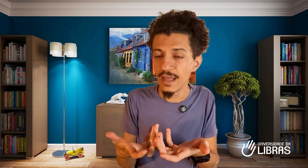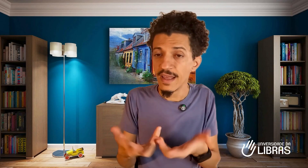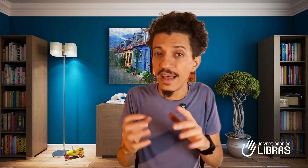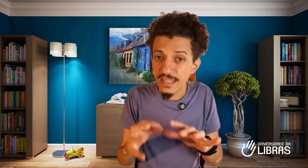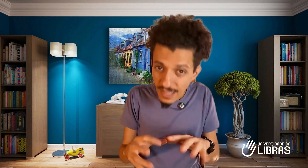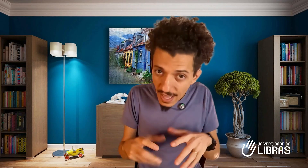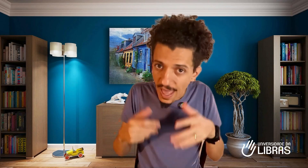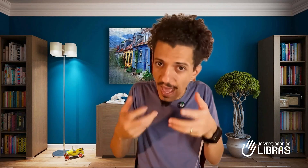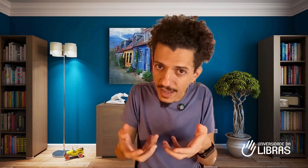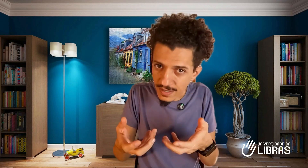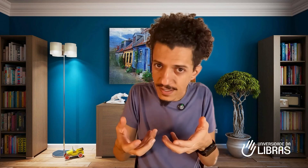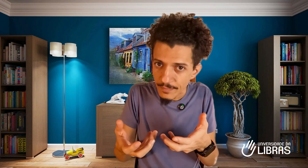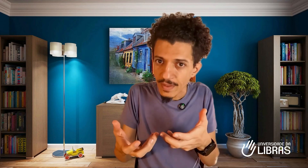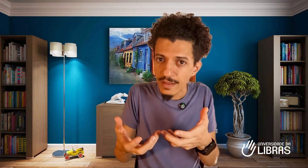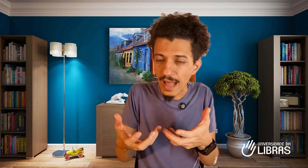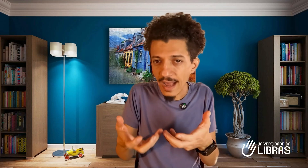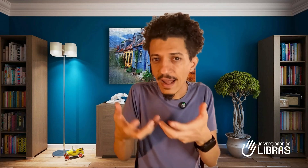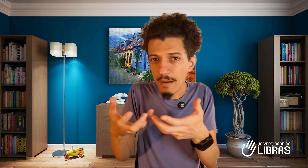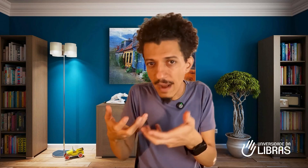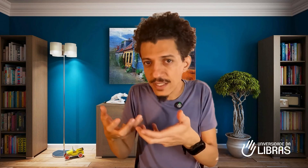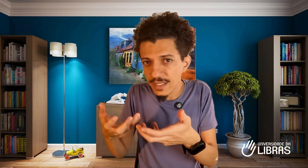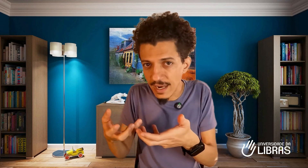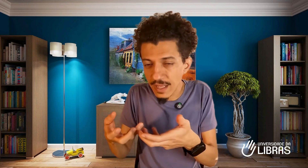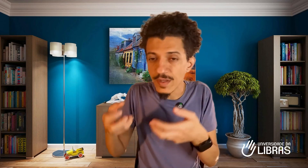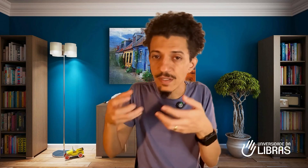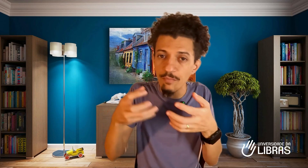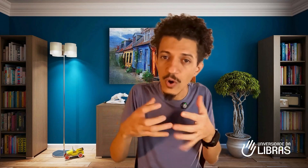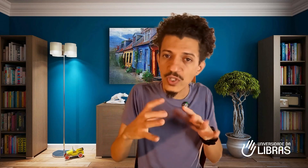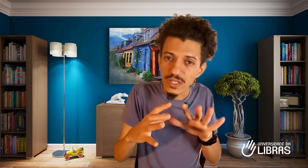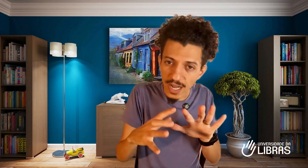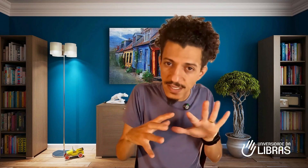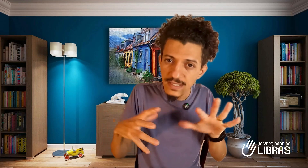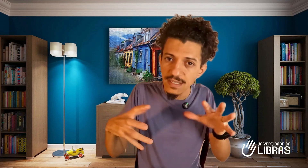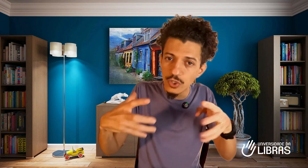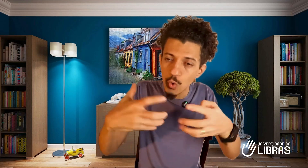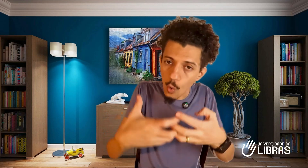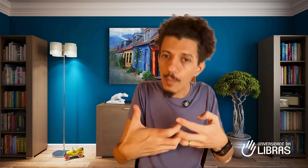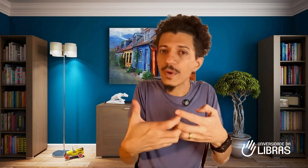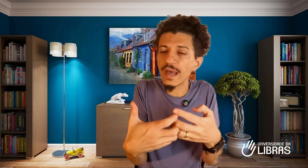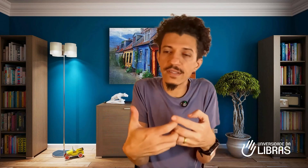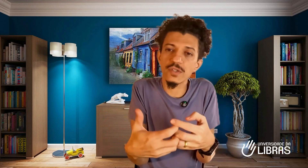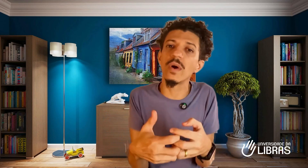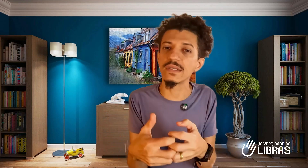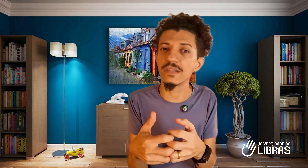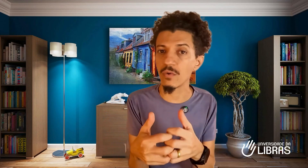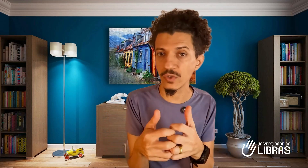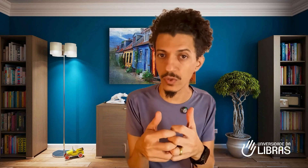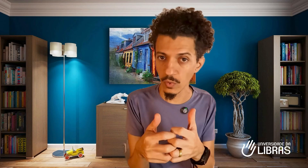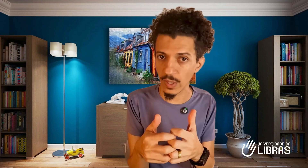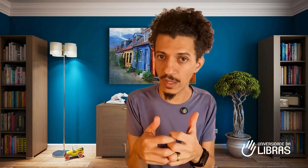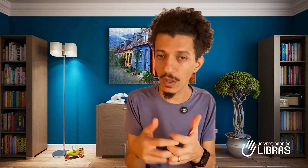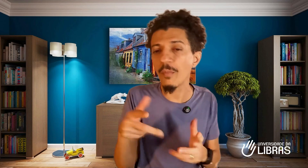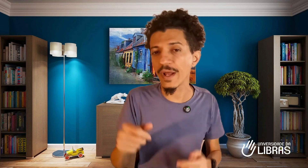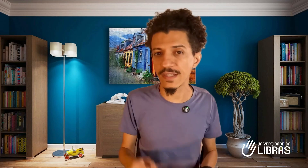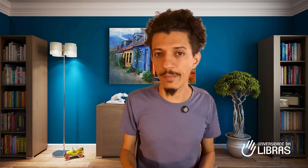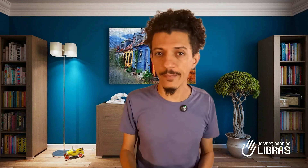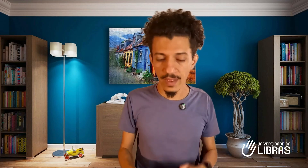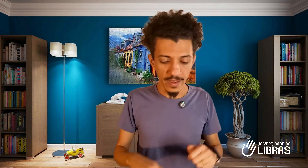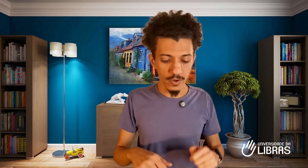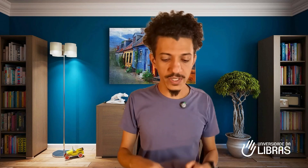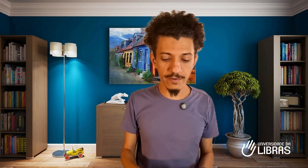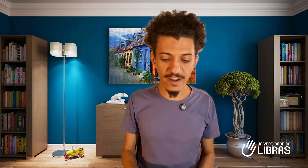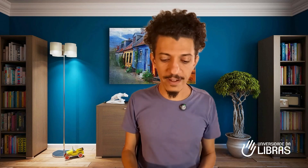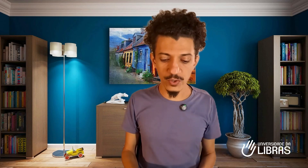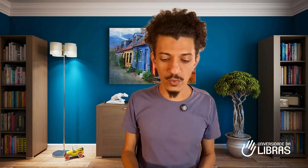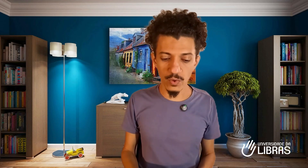detrás. Existem regras da gramática da Libras por detrás de como que essas coisas se constituem. Então, por exemplo,